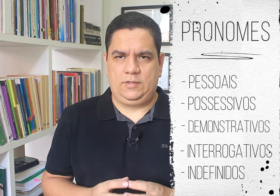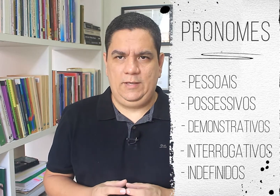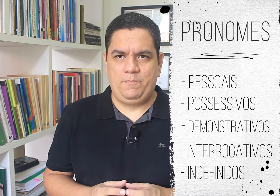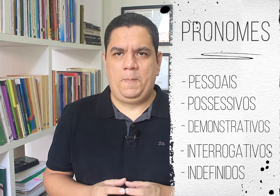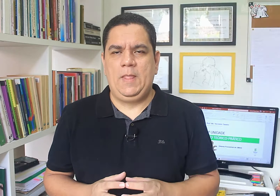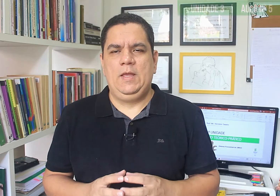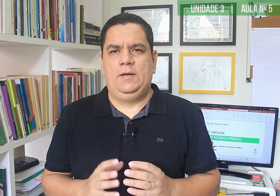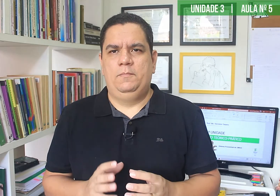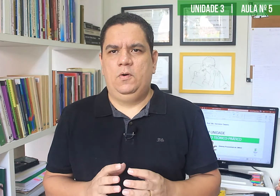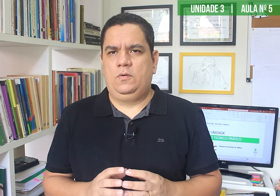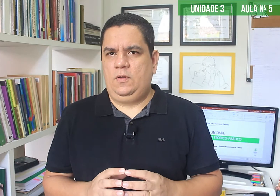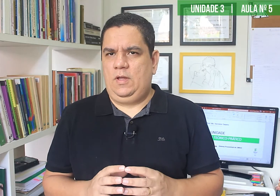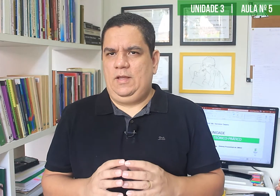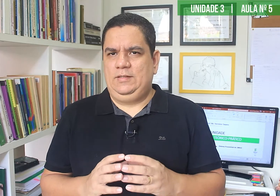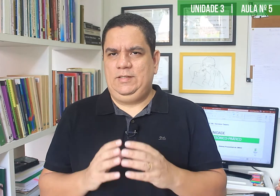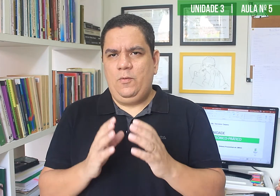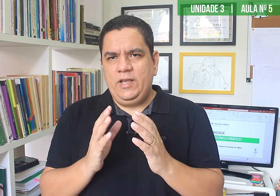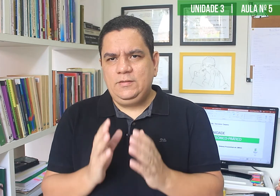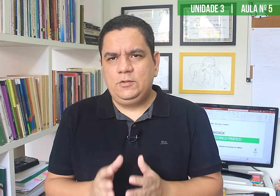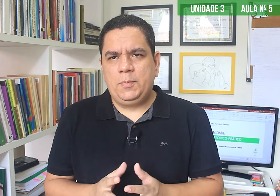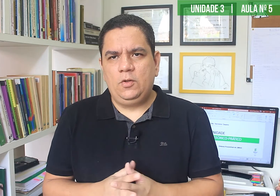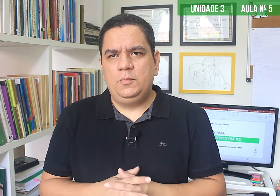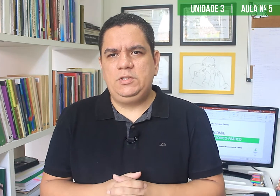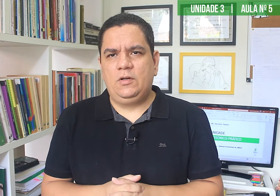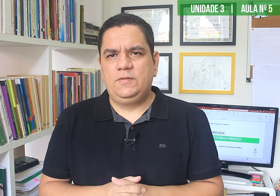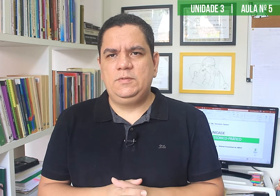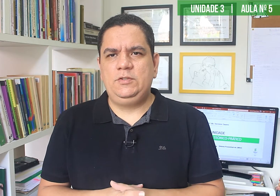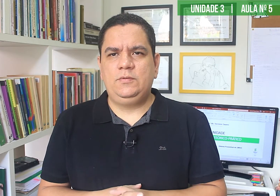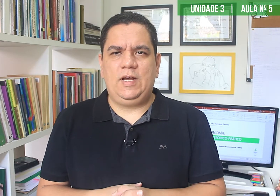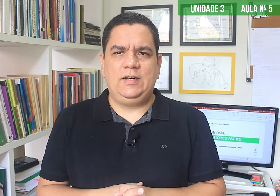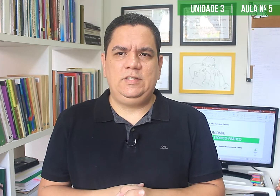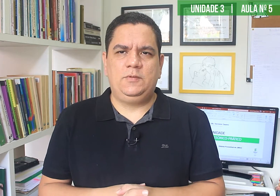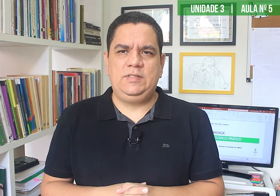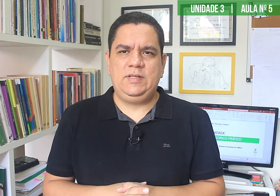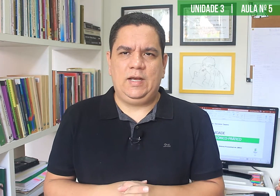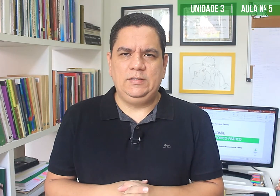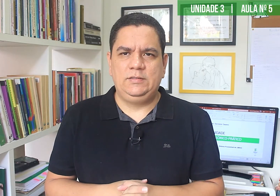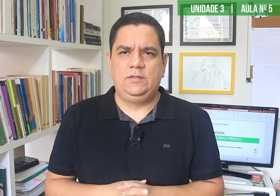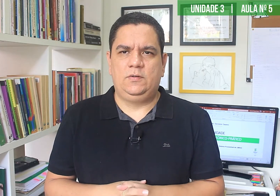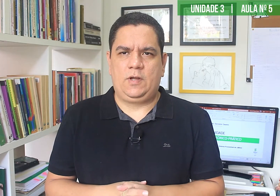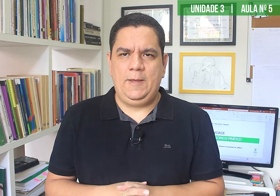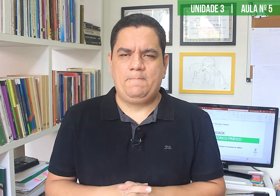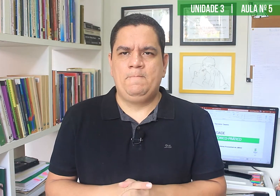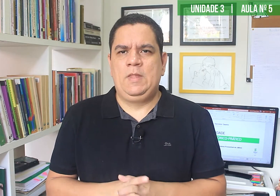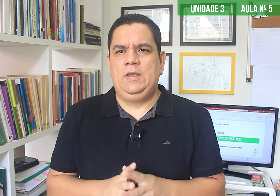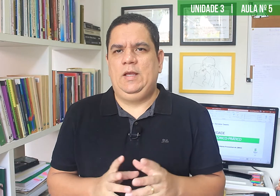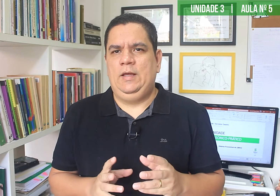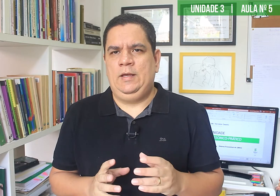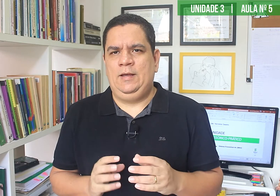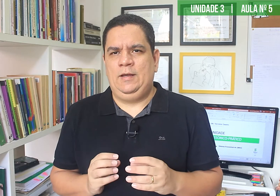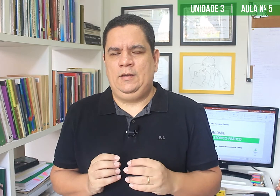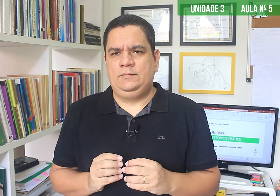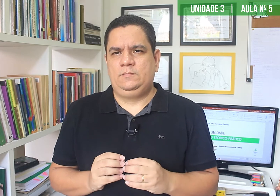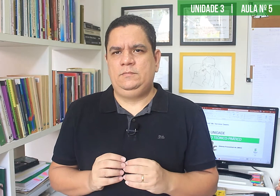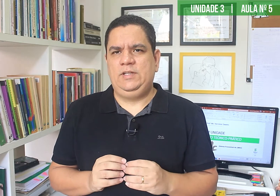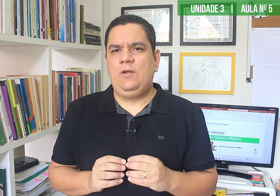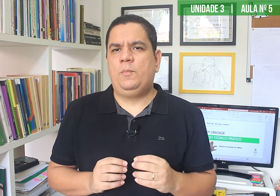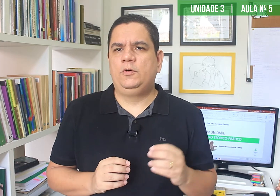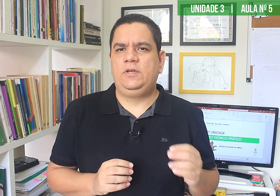ok? Bom, são esses os pronomes que nós vamos estudar nas línguas de sinais, ok? Na língua portuguesa a